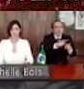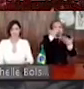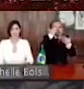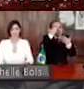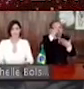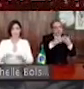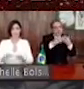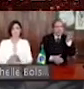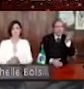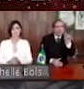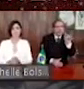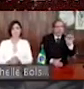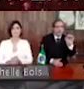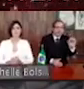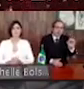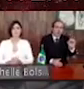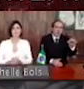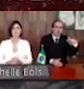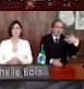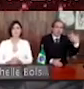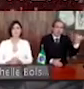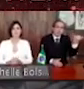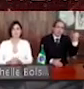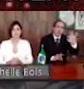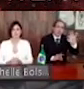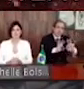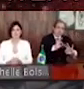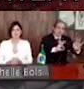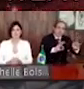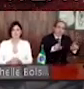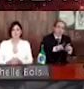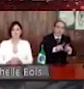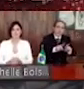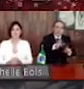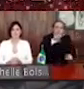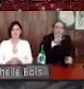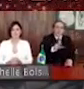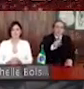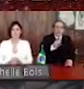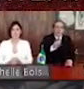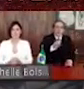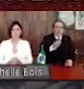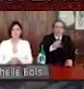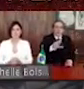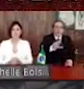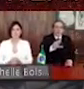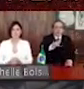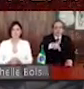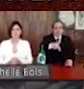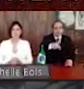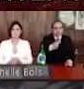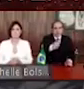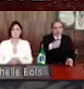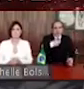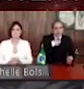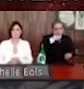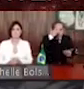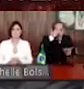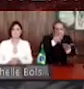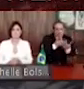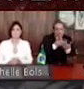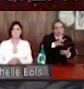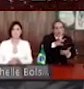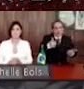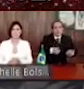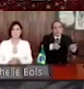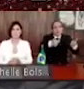nuestro país y creo que a toda la región, en atender la situación alimentaria y de agricultura en cada uno